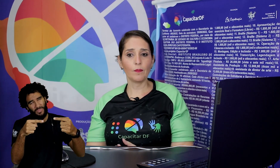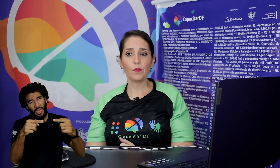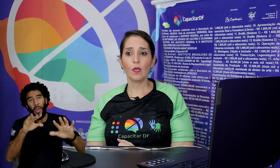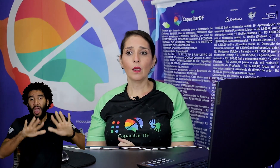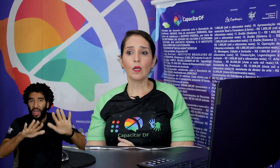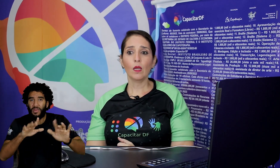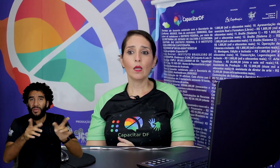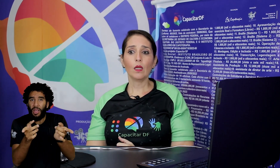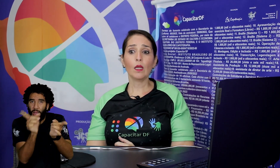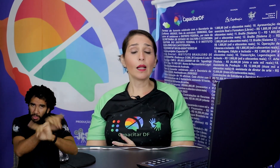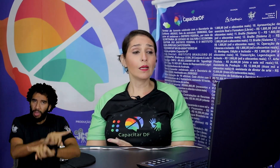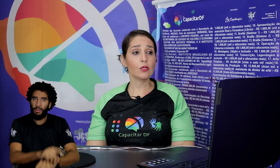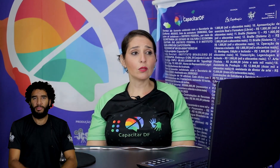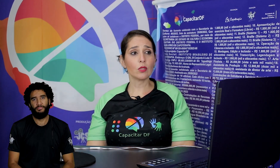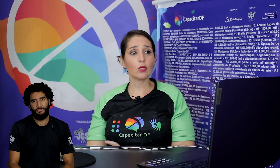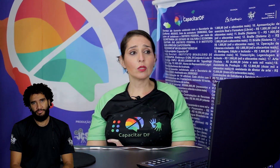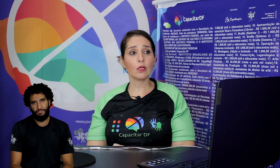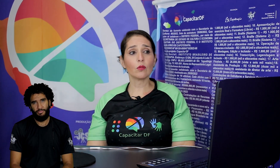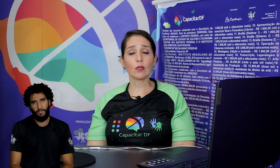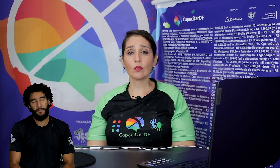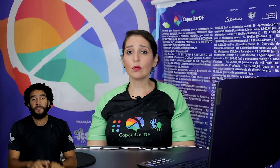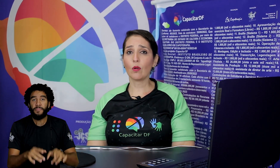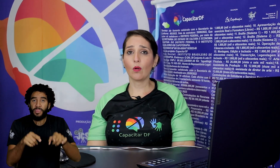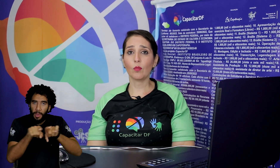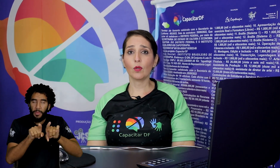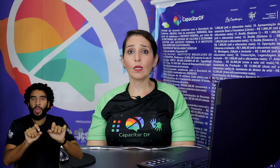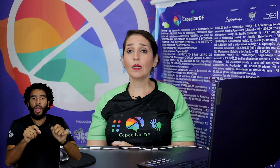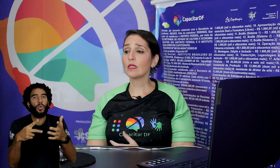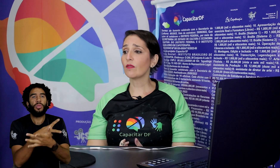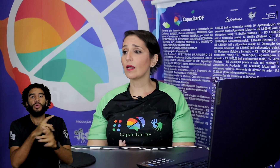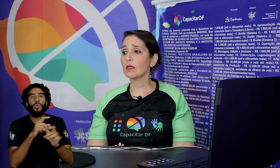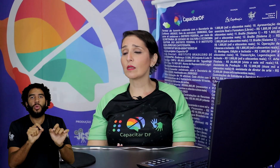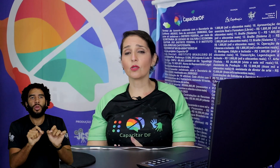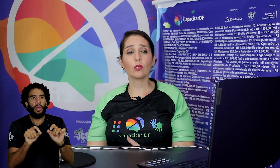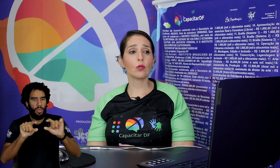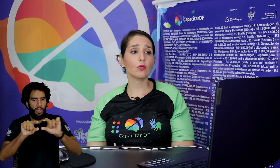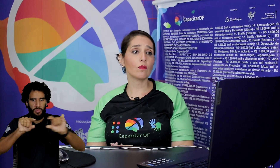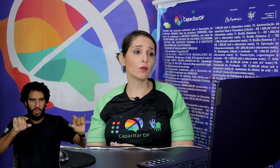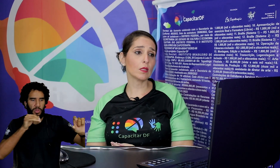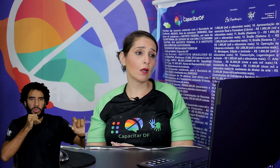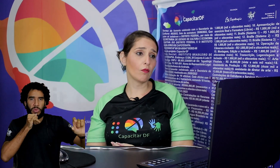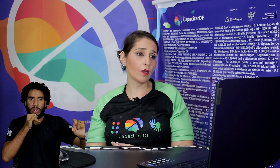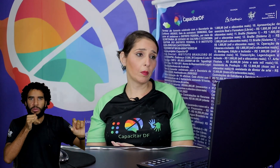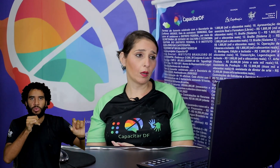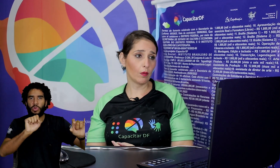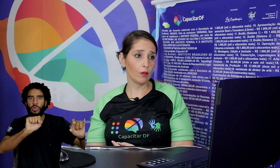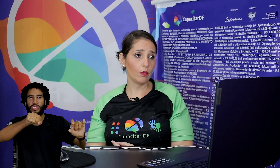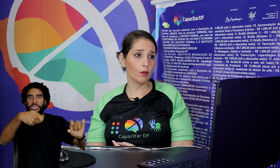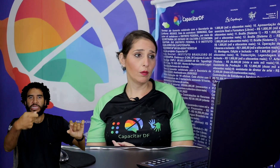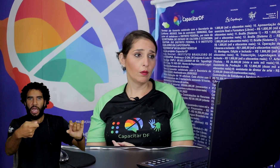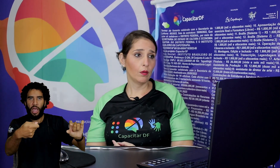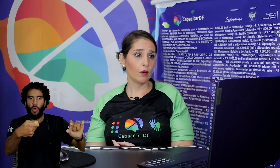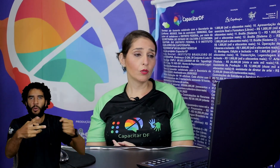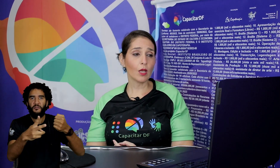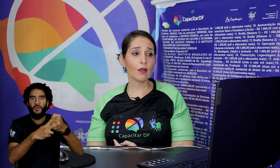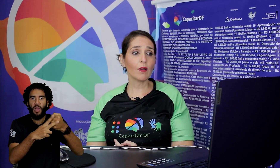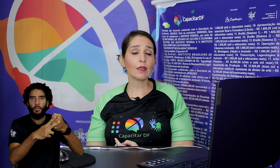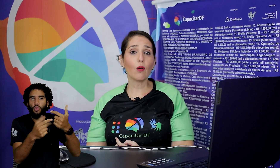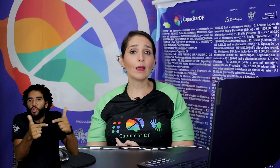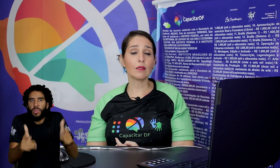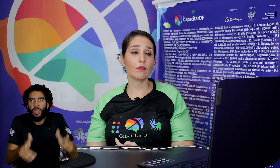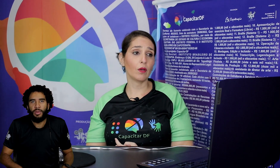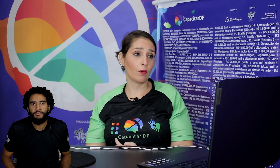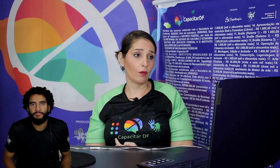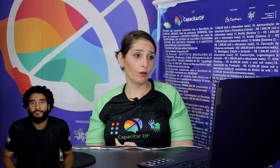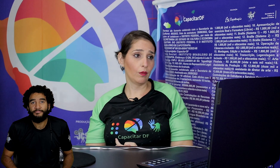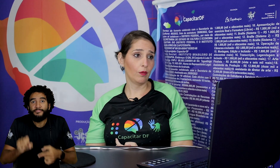contrária. E, além disso, a gente tem situações como, e nas frases que a gente não tiver um sinal verbal? Onde é que vai estar